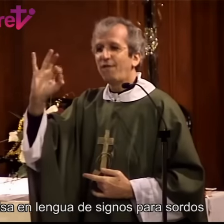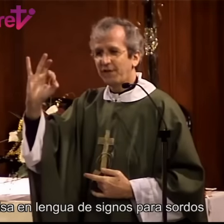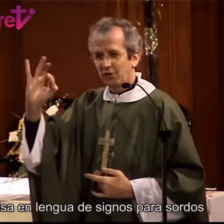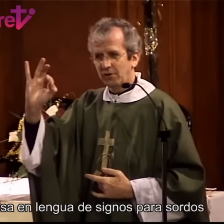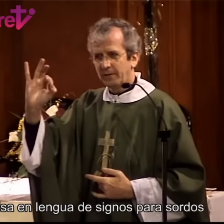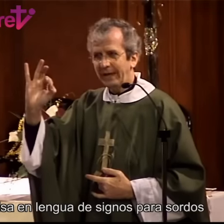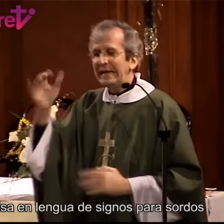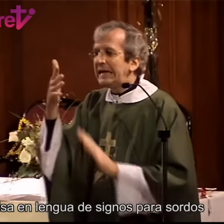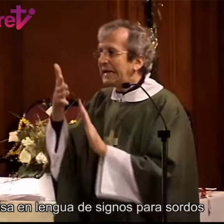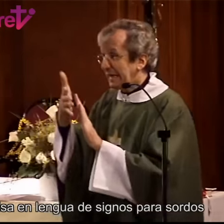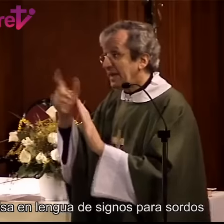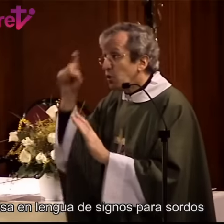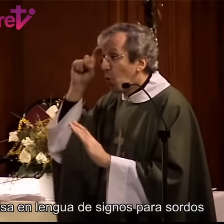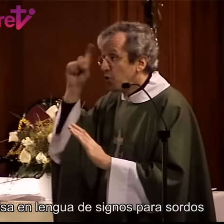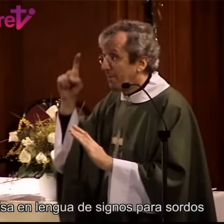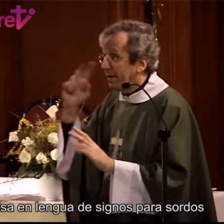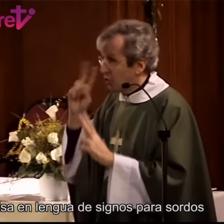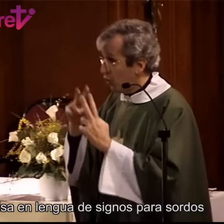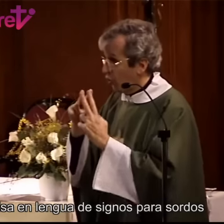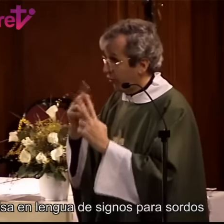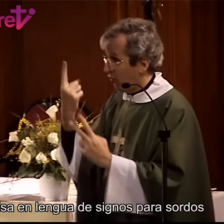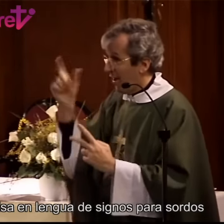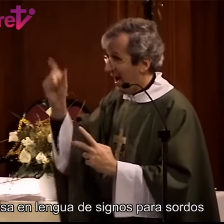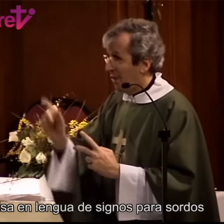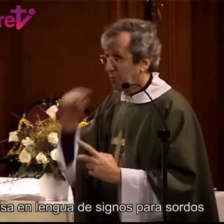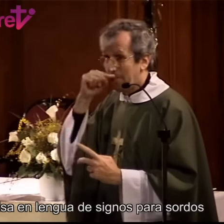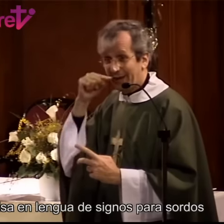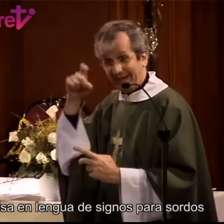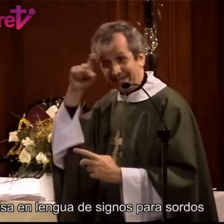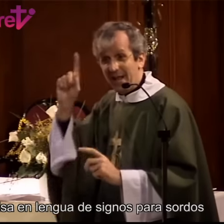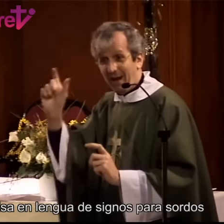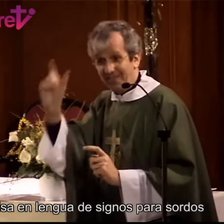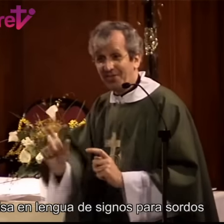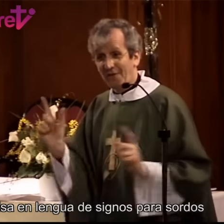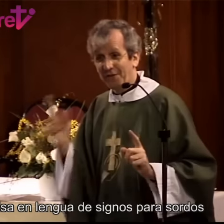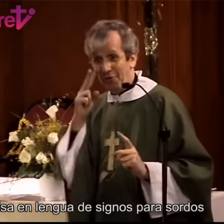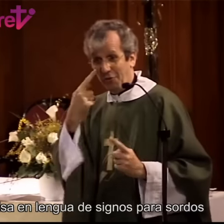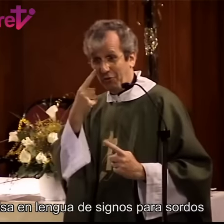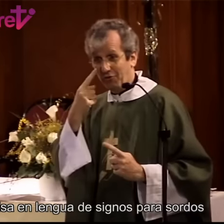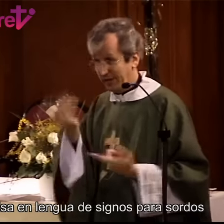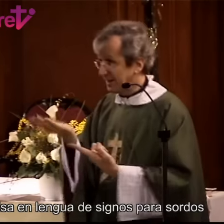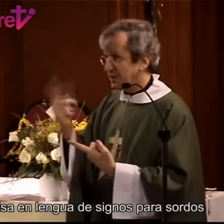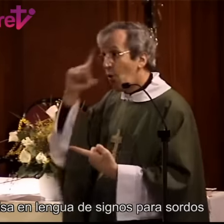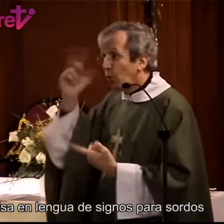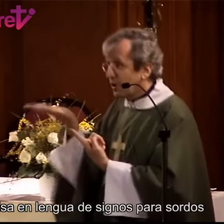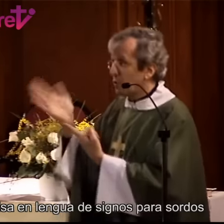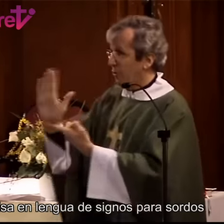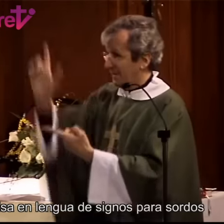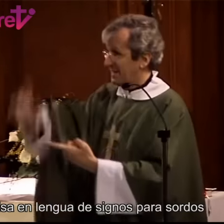Teófilo, que es un nombre, yo conozco a un hombre que se llama Teófilo, lo conozco, si queréis, un día os lo puedo presentar, se